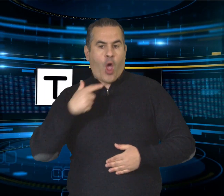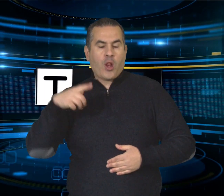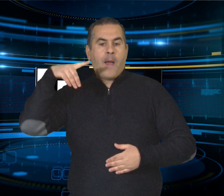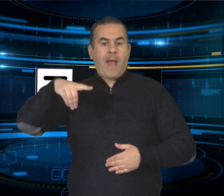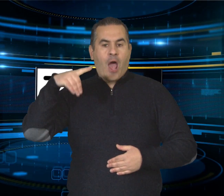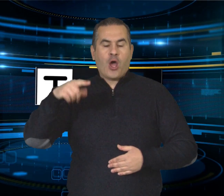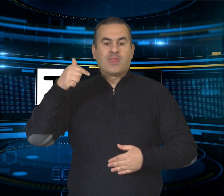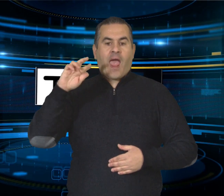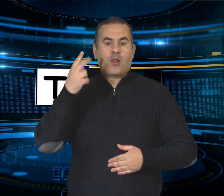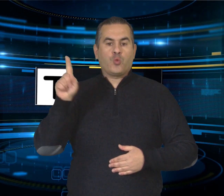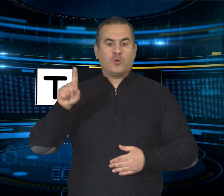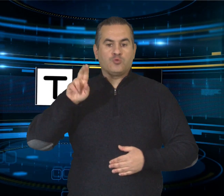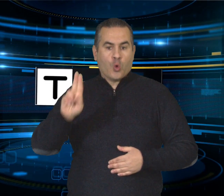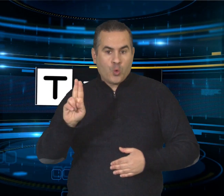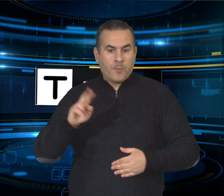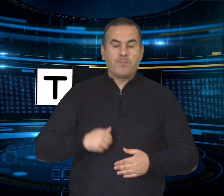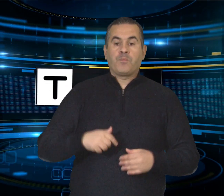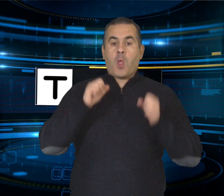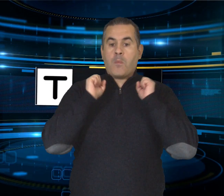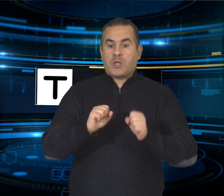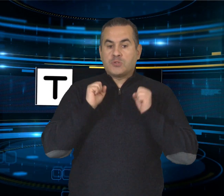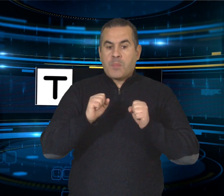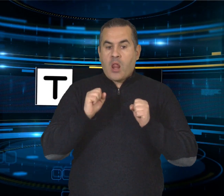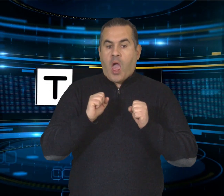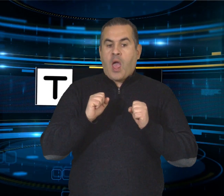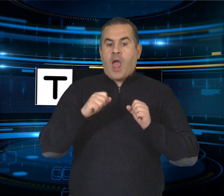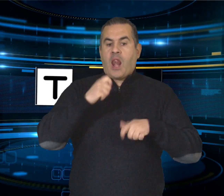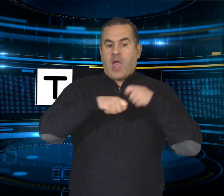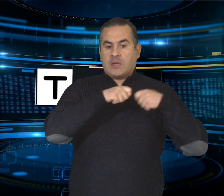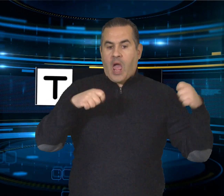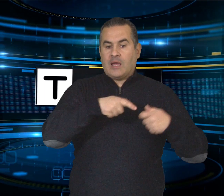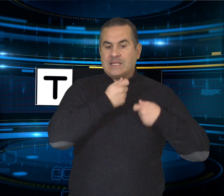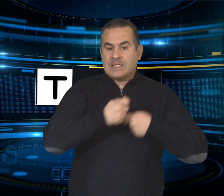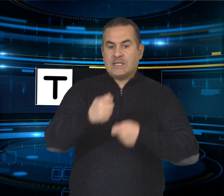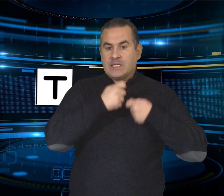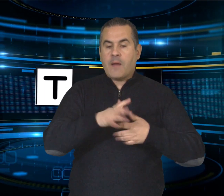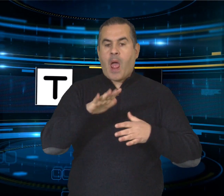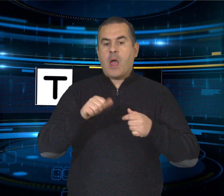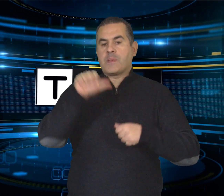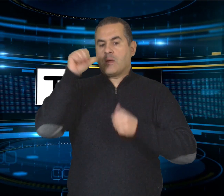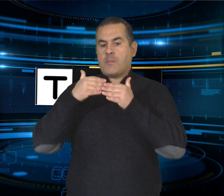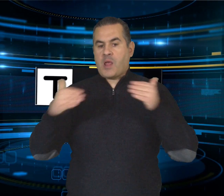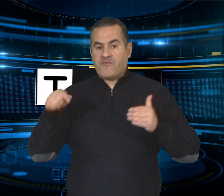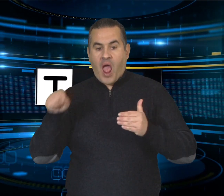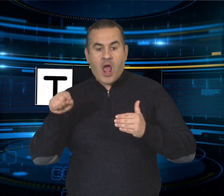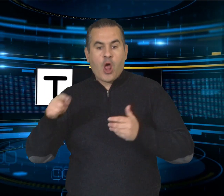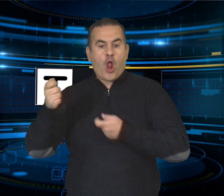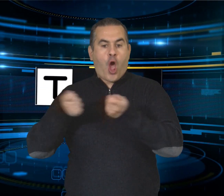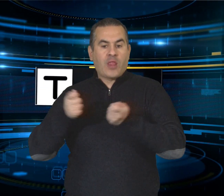in prima fila il coordinatore regionale Michele Pais, era quello di dimostrare grande affettuosità verso il primo cittadino del capoluogo. Salvini ha chiarito che